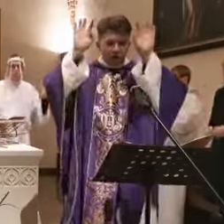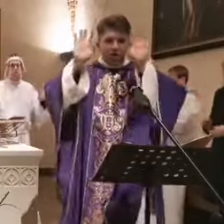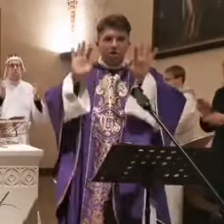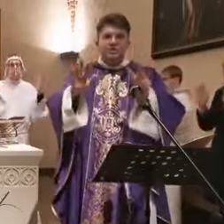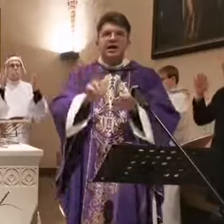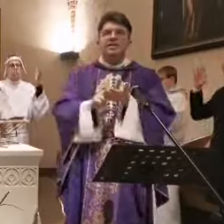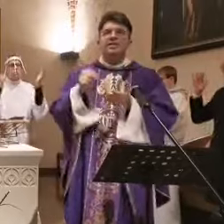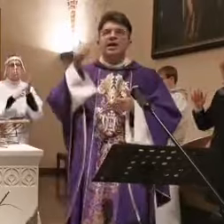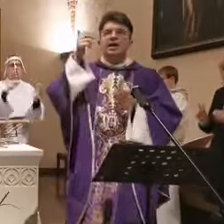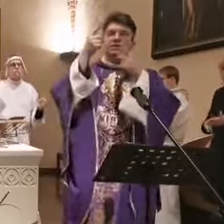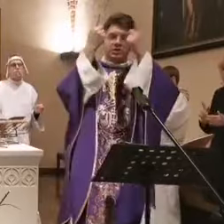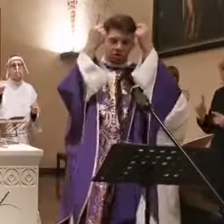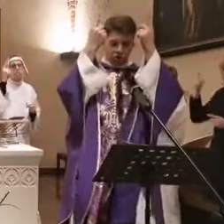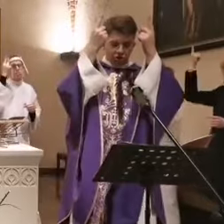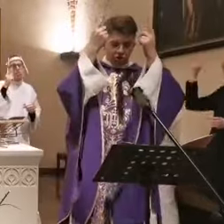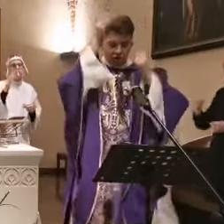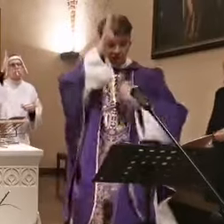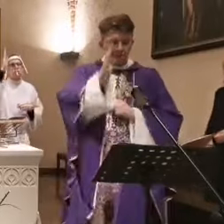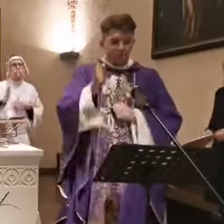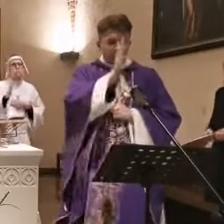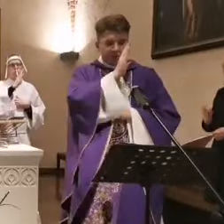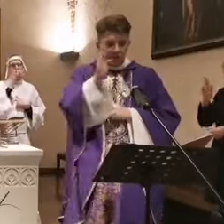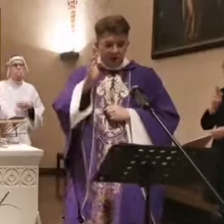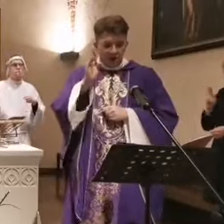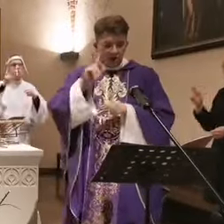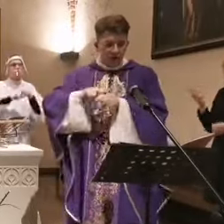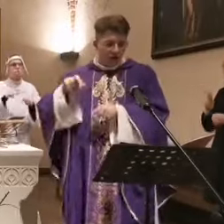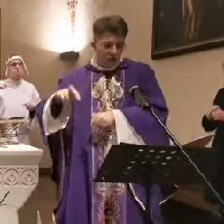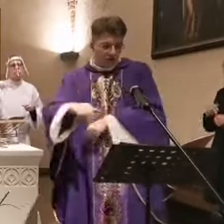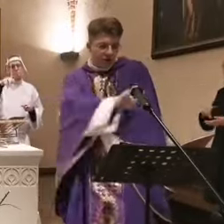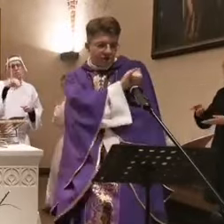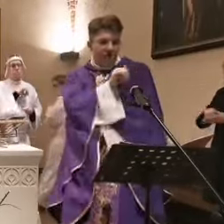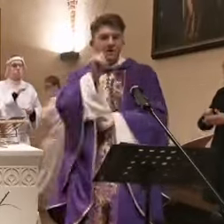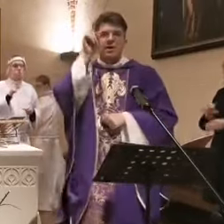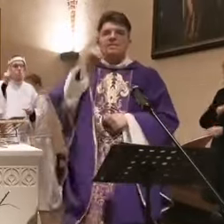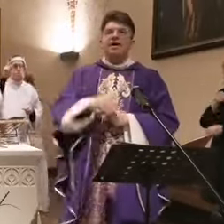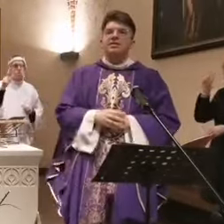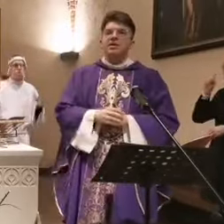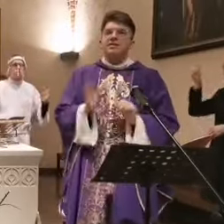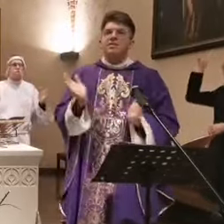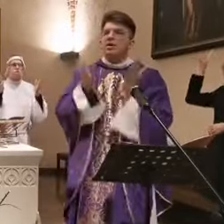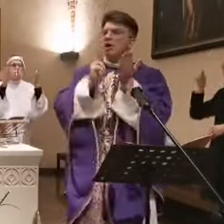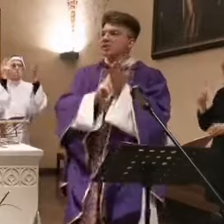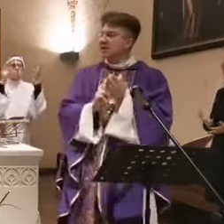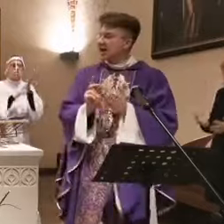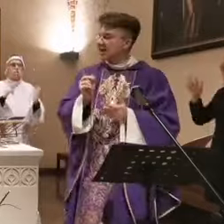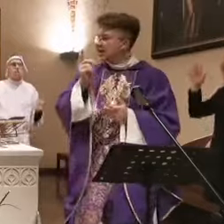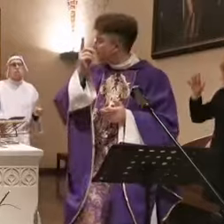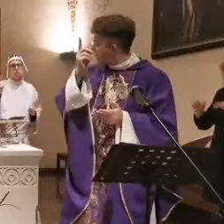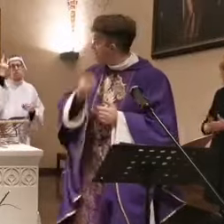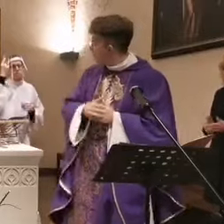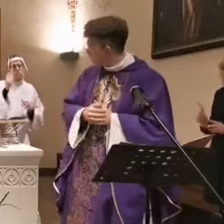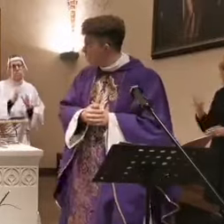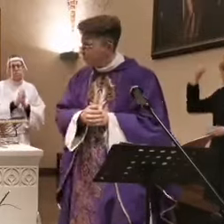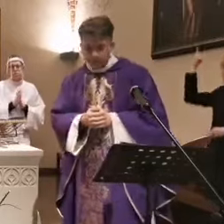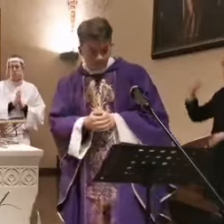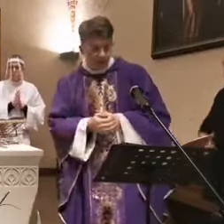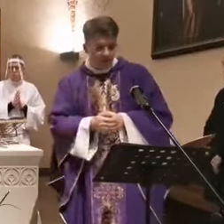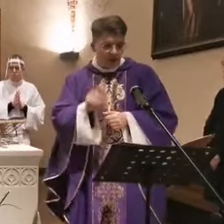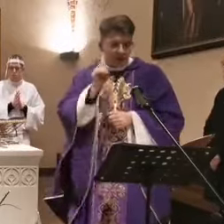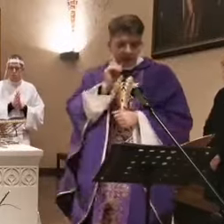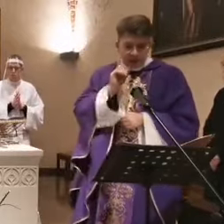Twojej, hosanna na wysokości, błogosławiony, który idzie w imię Pańskie, hosanna na